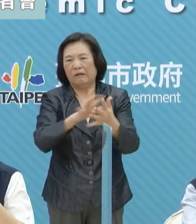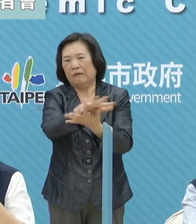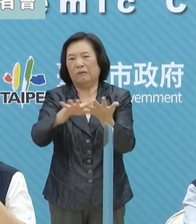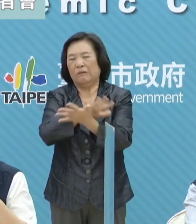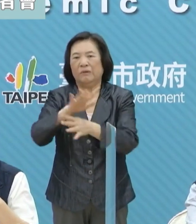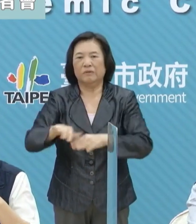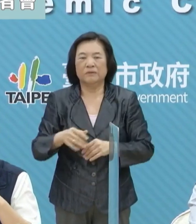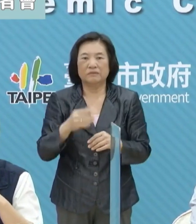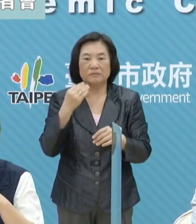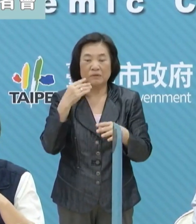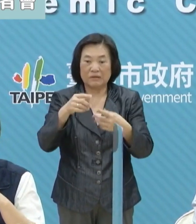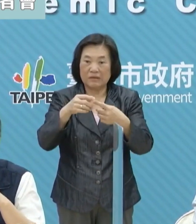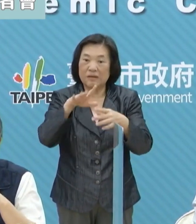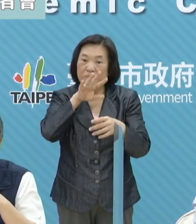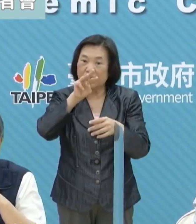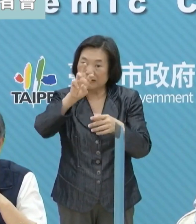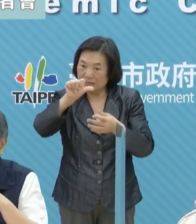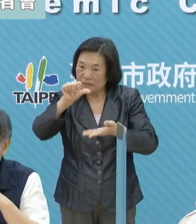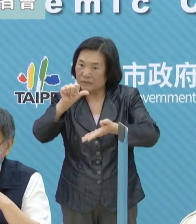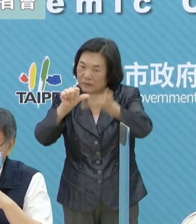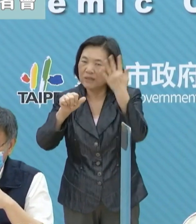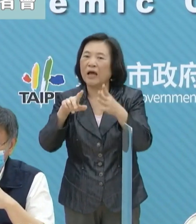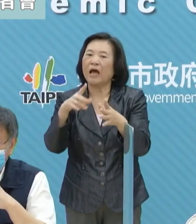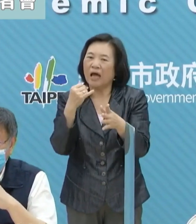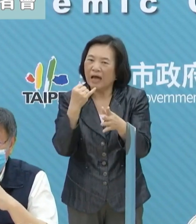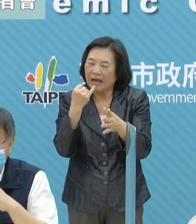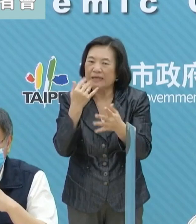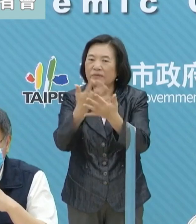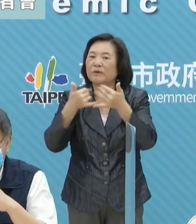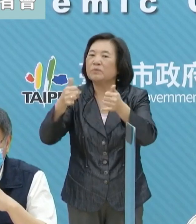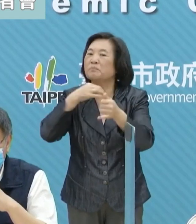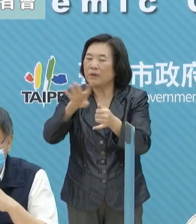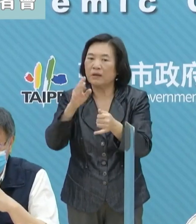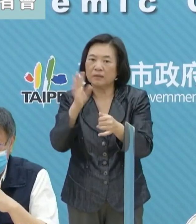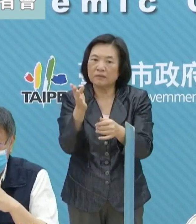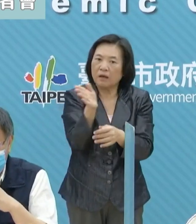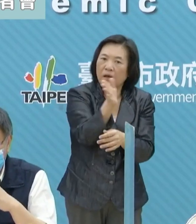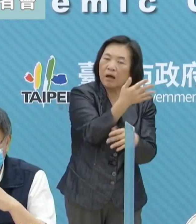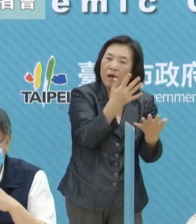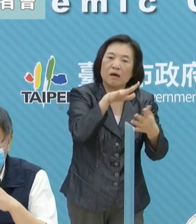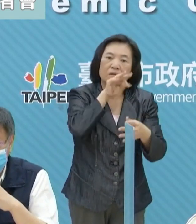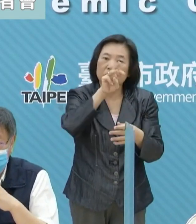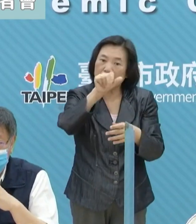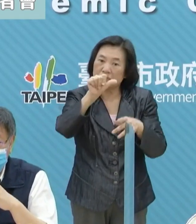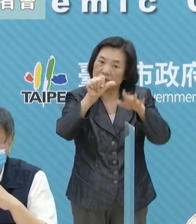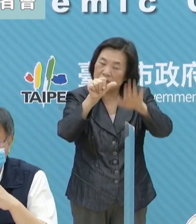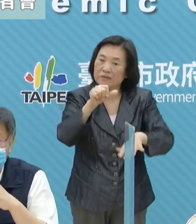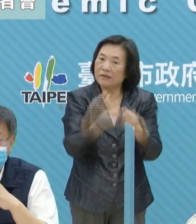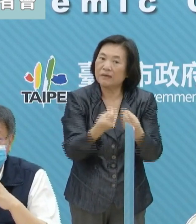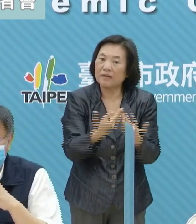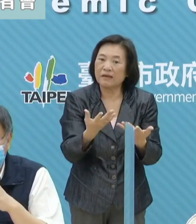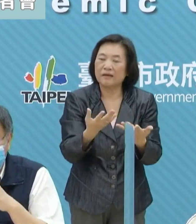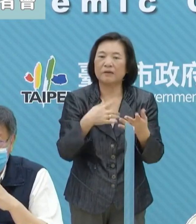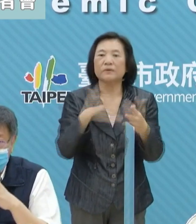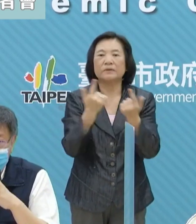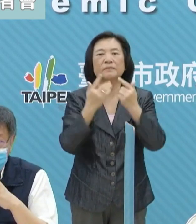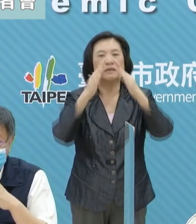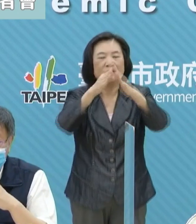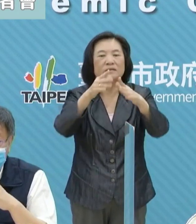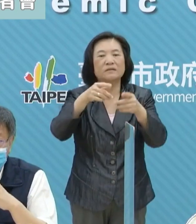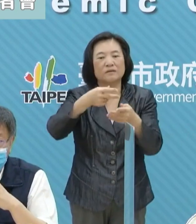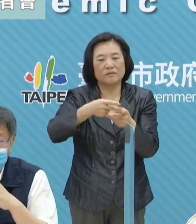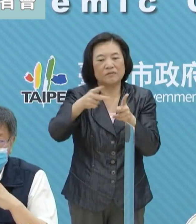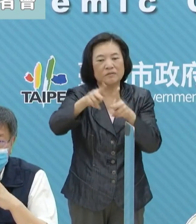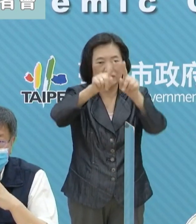85岁以下哈，一直要打疫苗打到12岁，你知道哈？如果政府没有一个比较有效的方